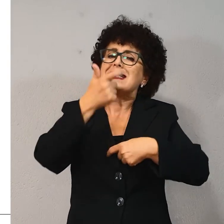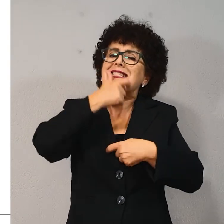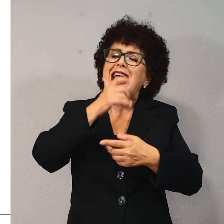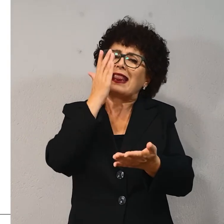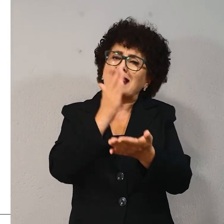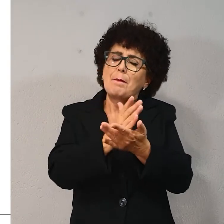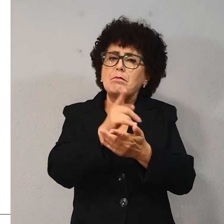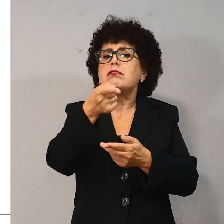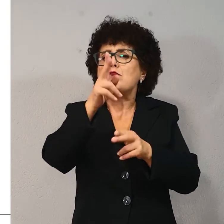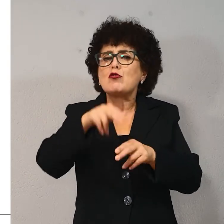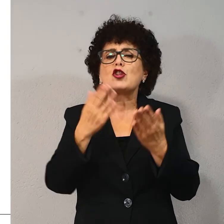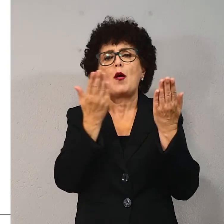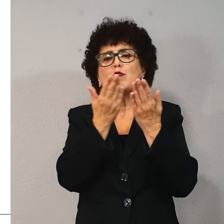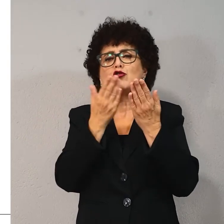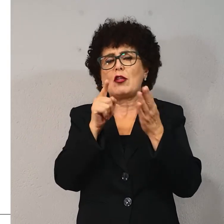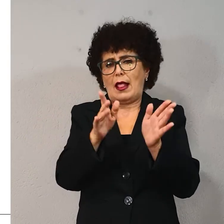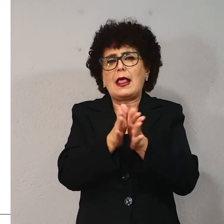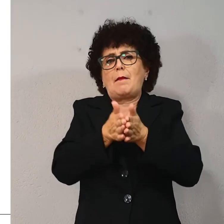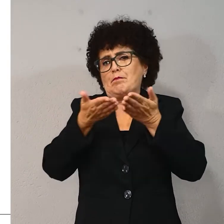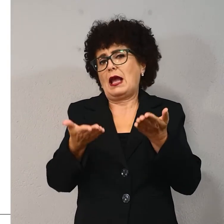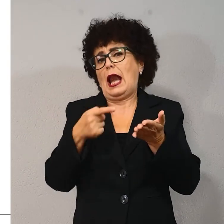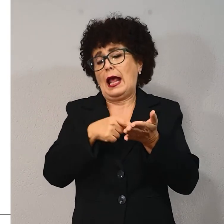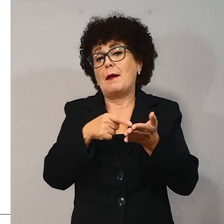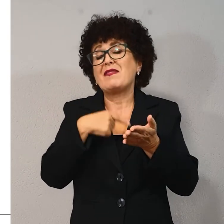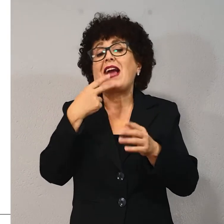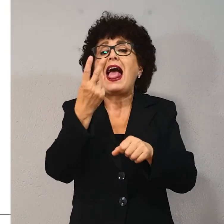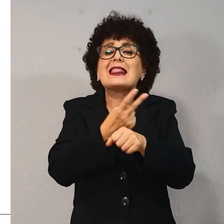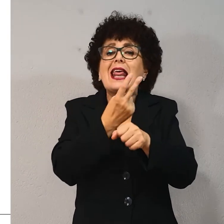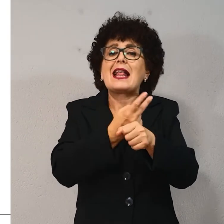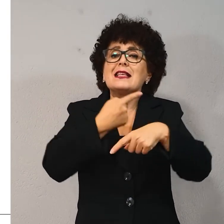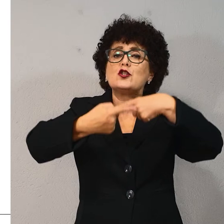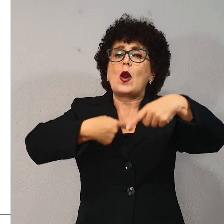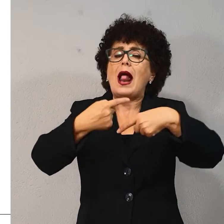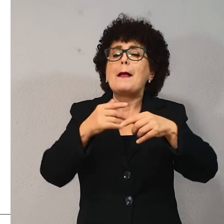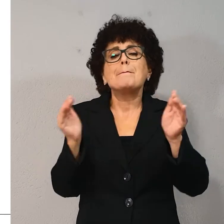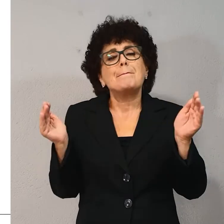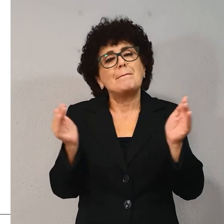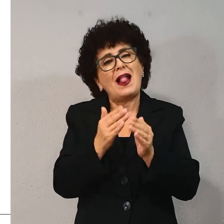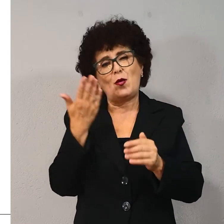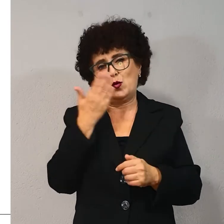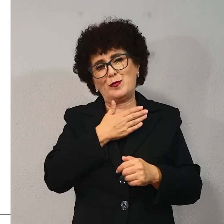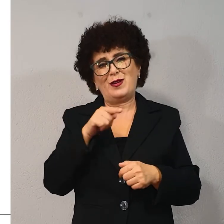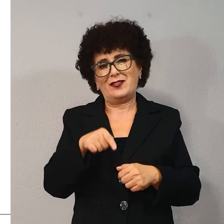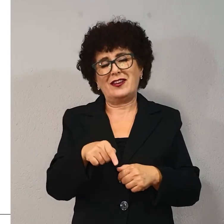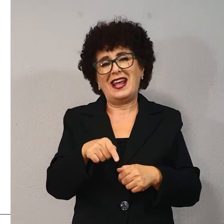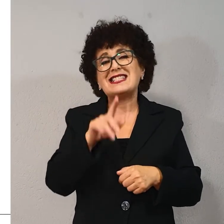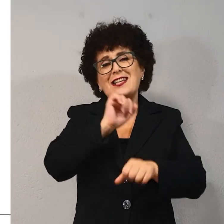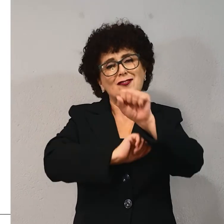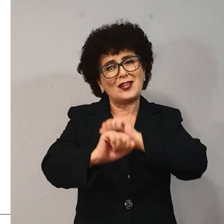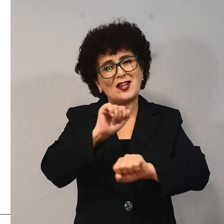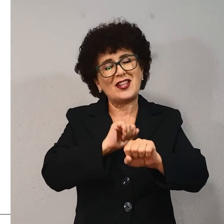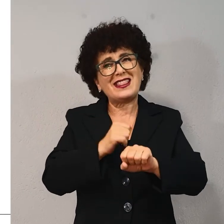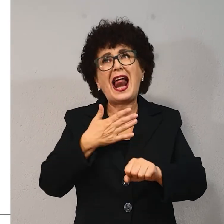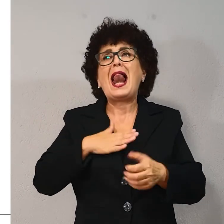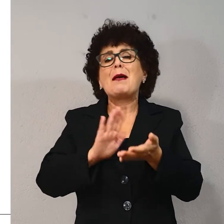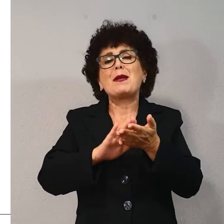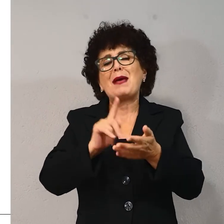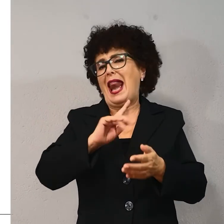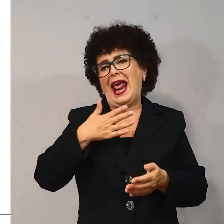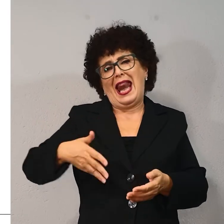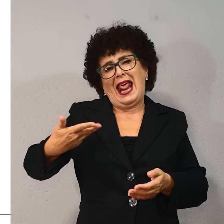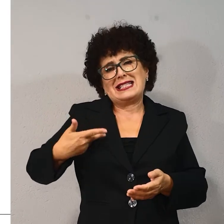да прочитате во продолжение. Традиционалните методи се помалку успешни методи за заштита од непланирана